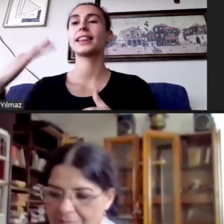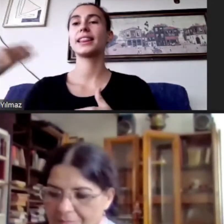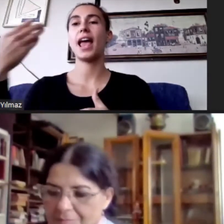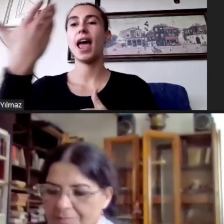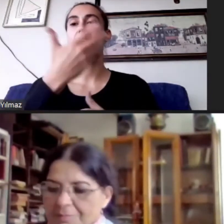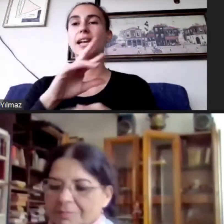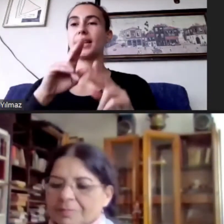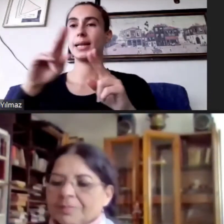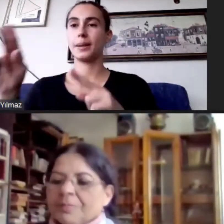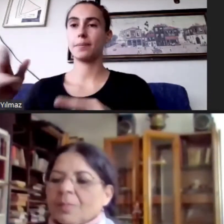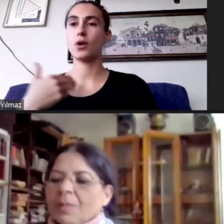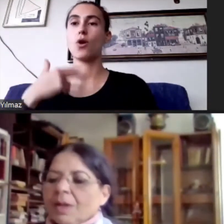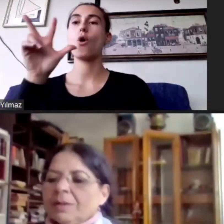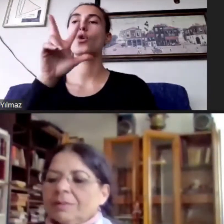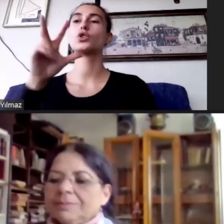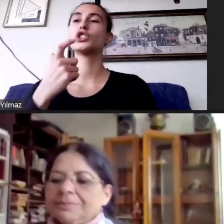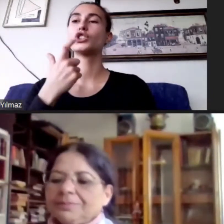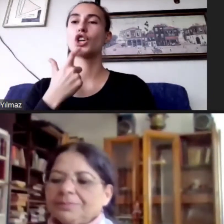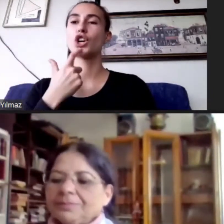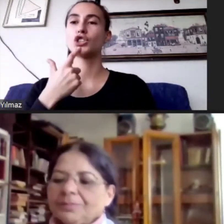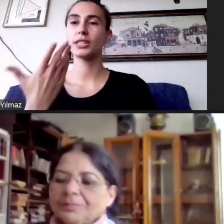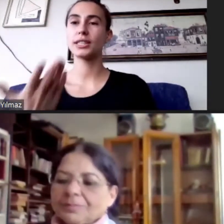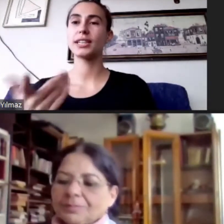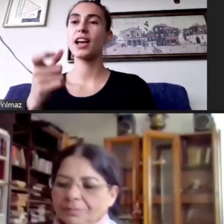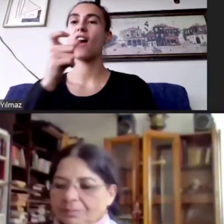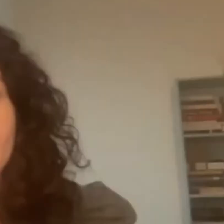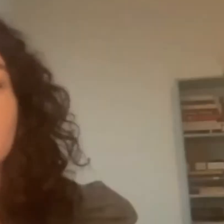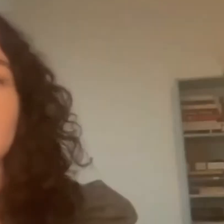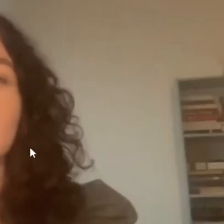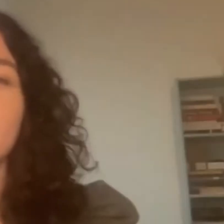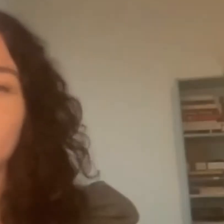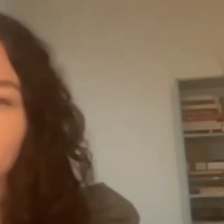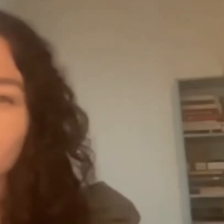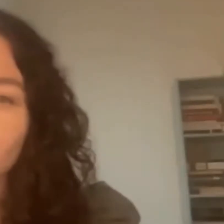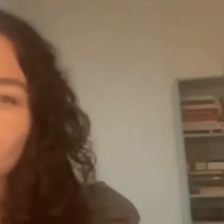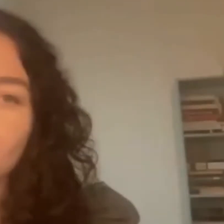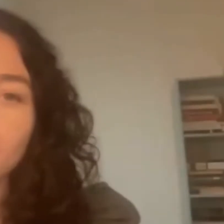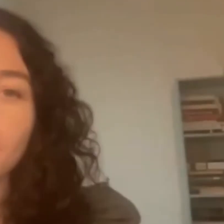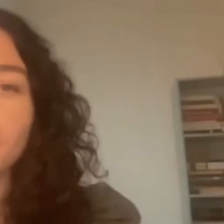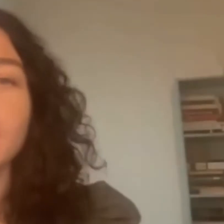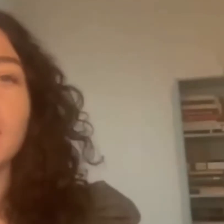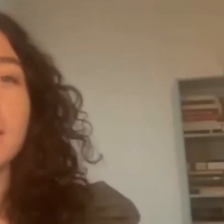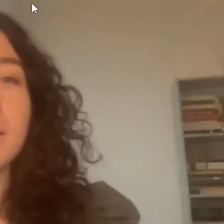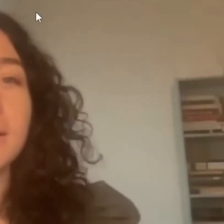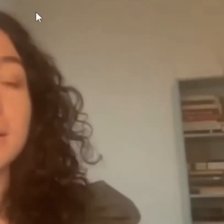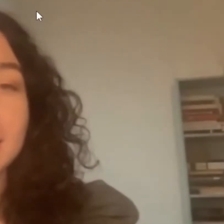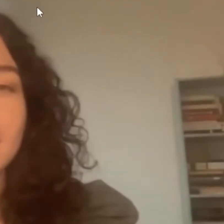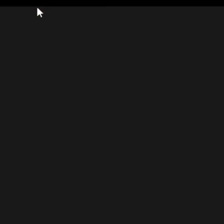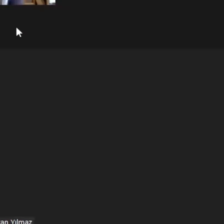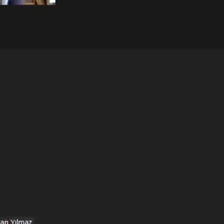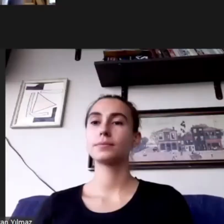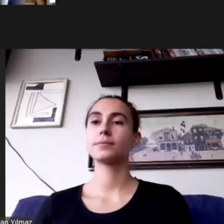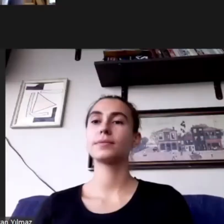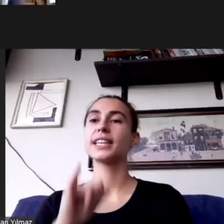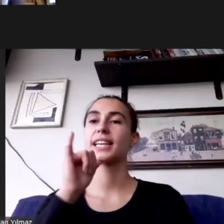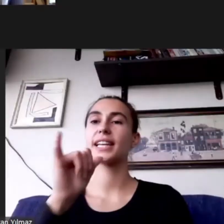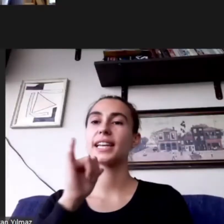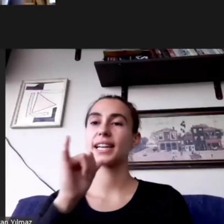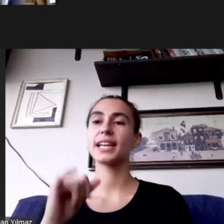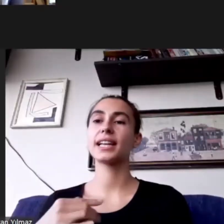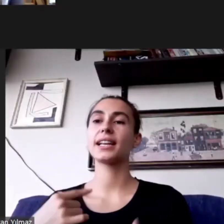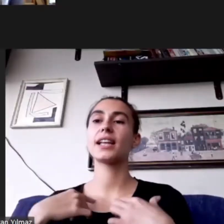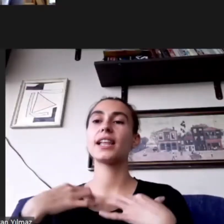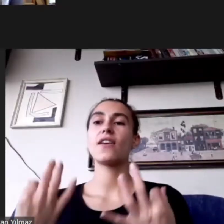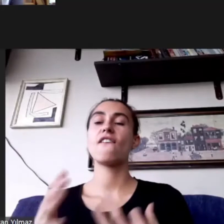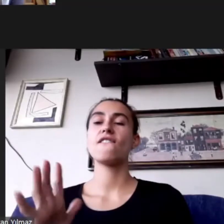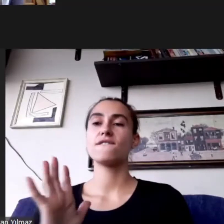gibi. 30'lu yaşlarda kahverengi, kıvırcık saçlı ve mavi gözlüyüm. Gri ve yakalı bir gömlek